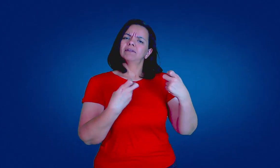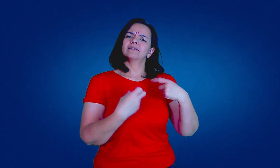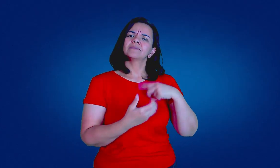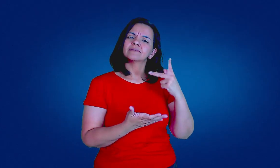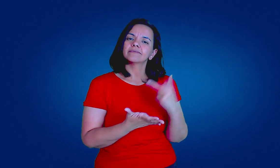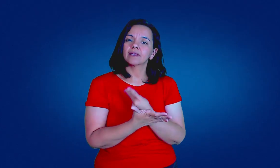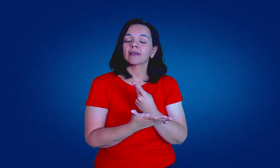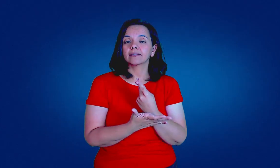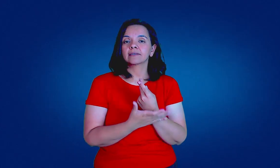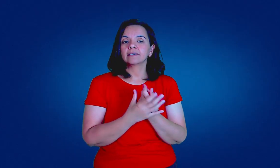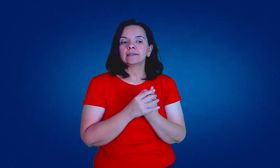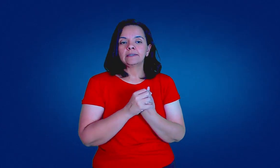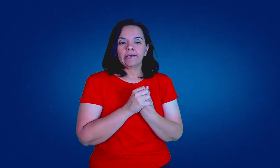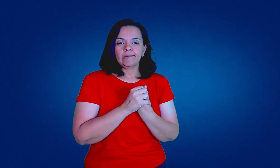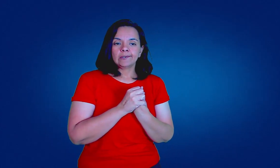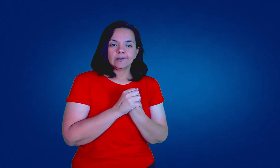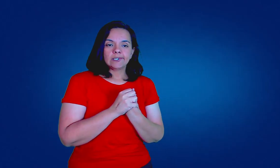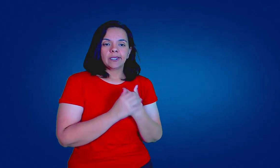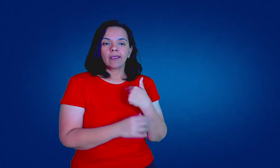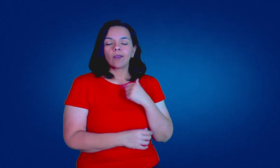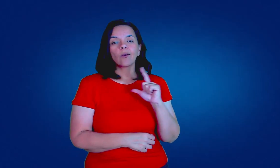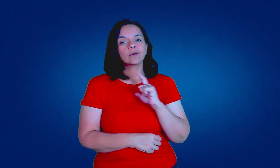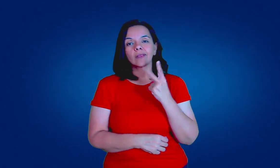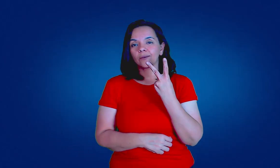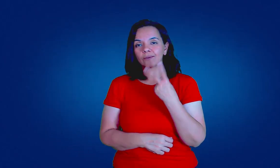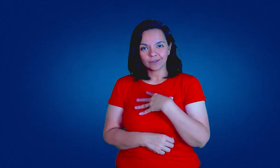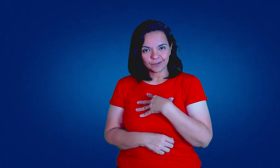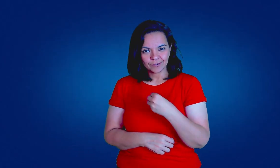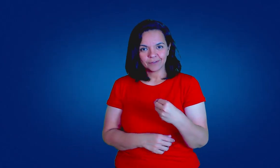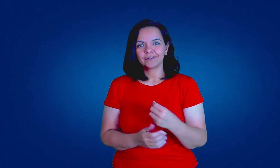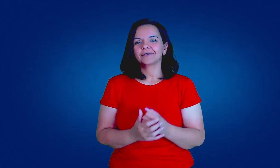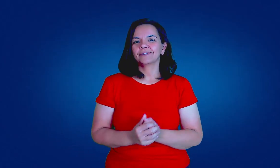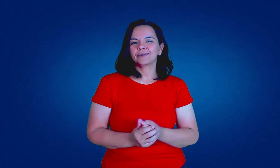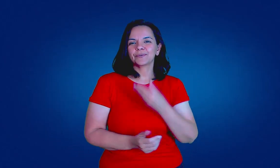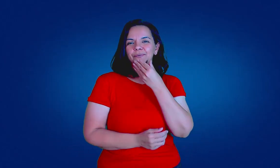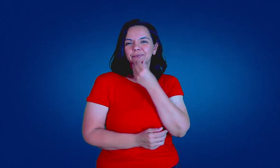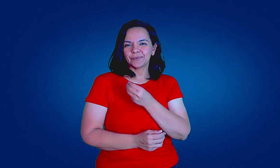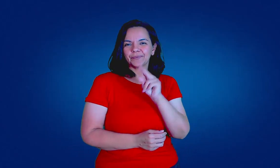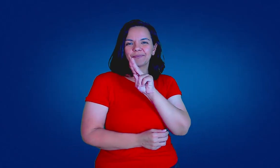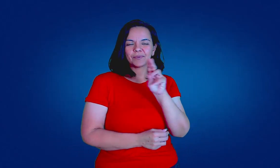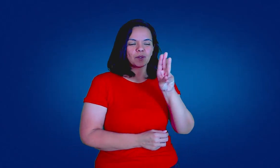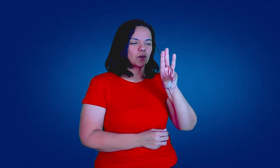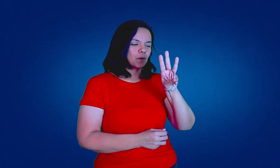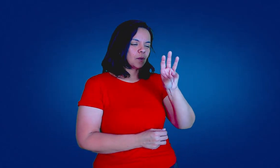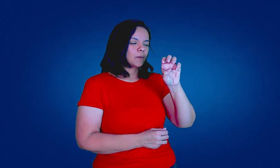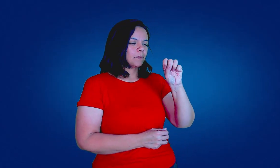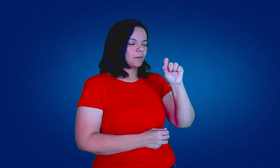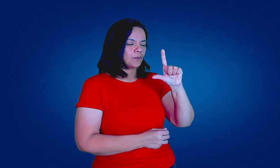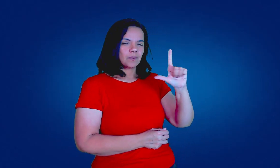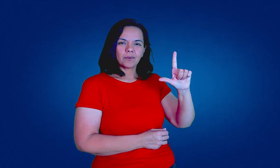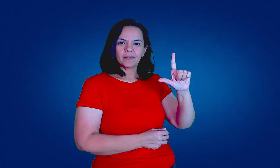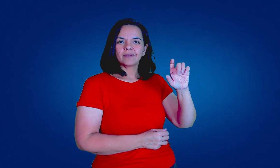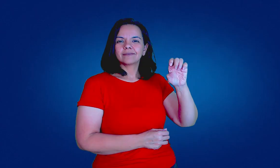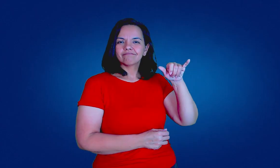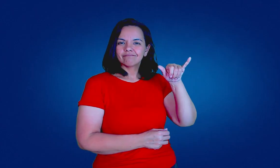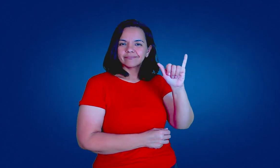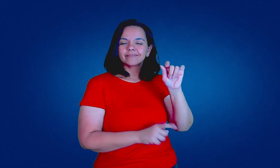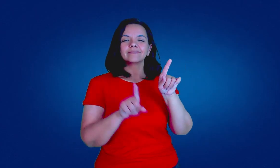Mas eu também aprendi que quando a gente faz coisas erradas, podemos nos